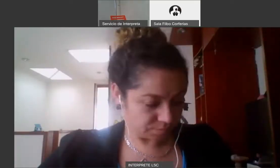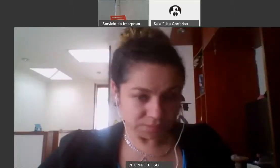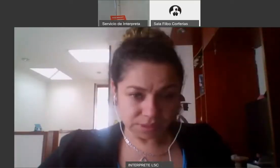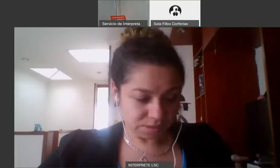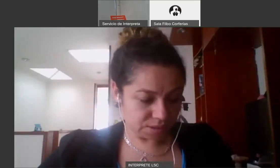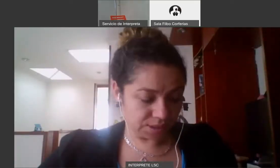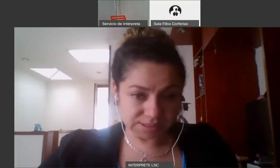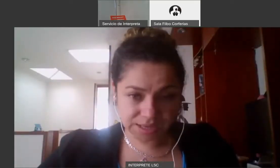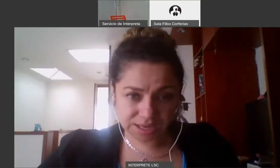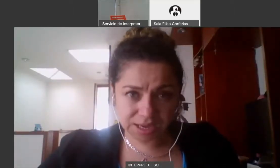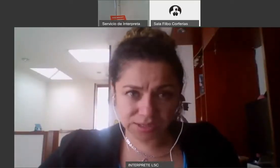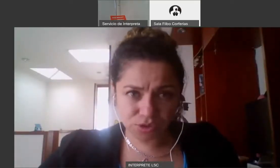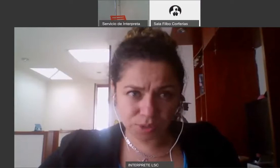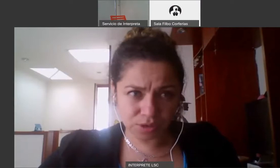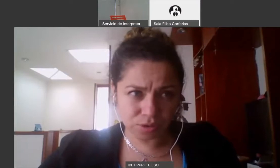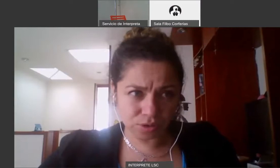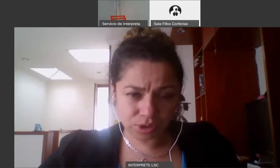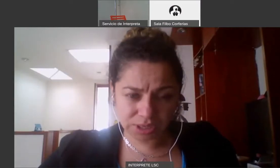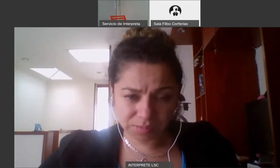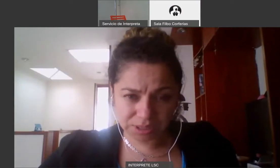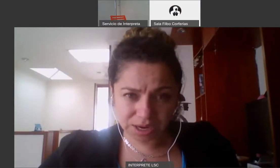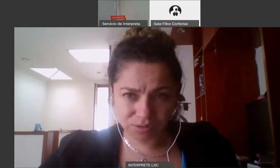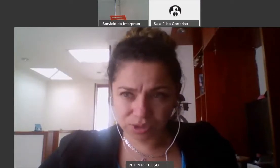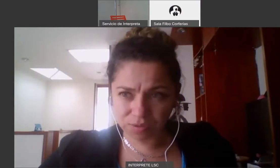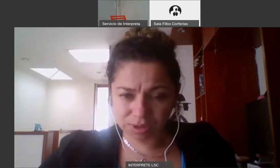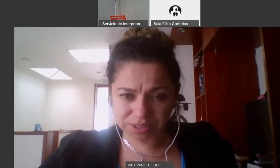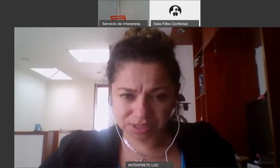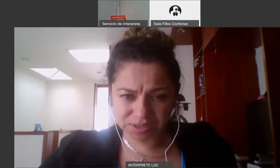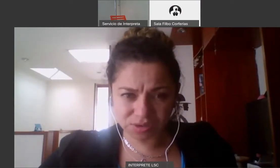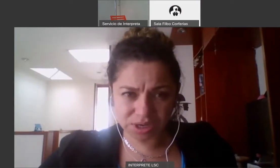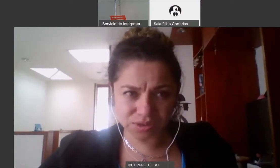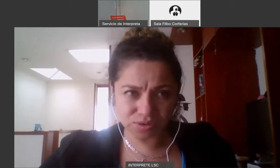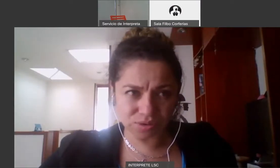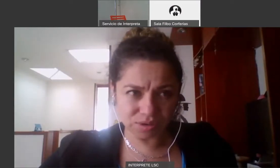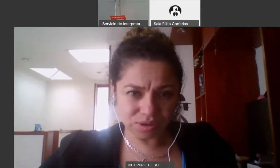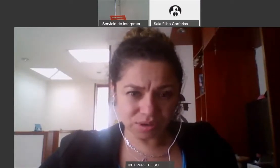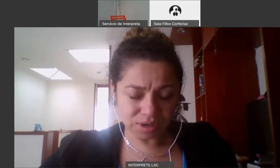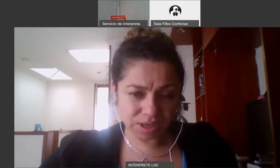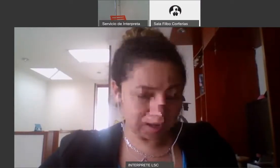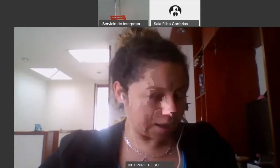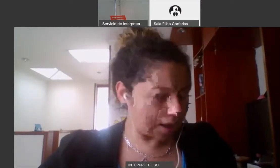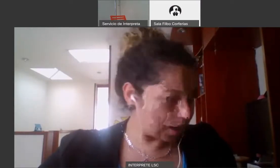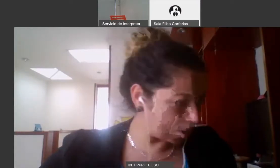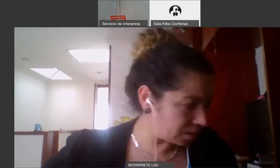Ya. Es que estoy viendo otro link que mandaron donde hay una presentación.